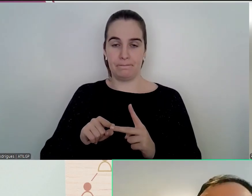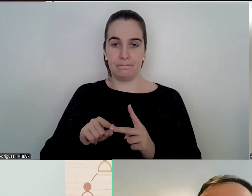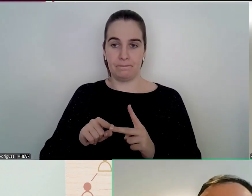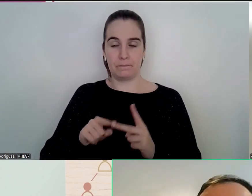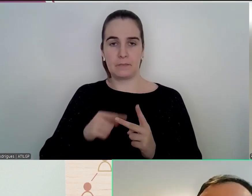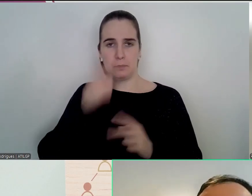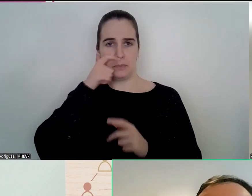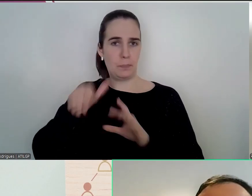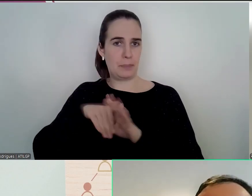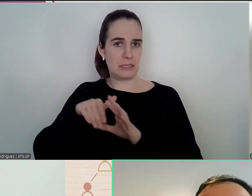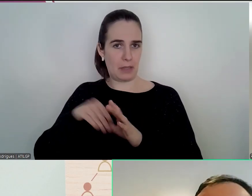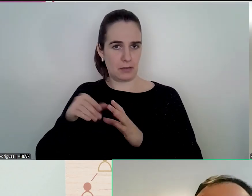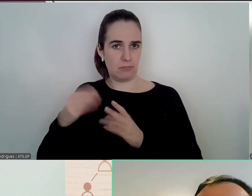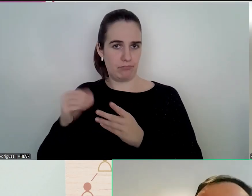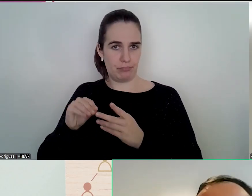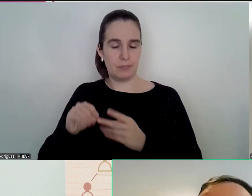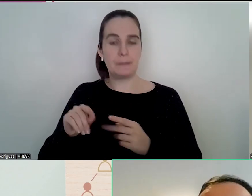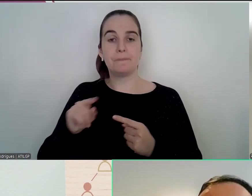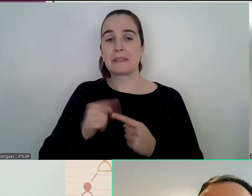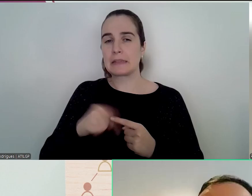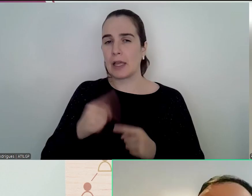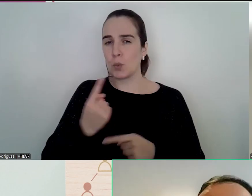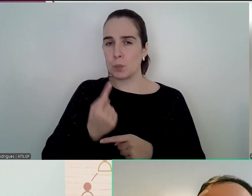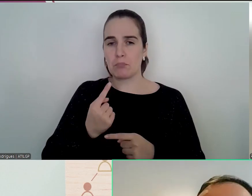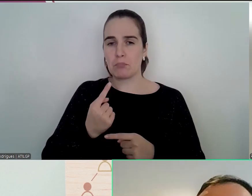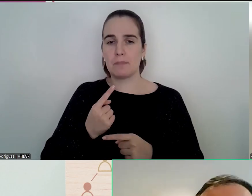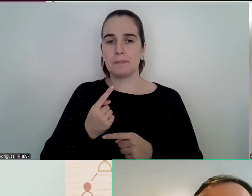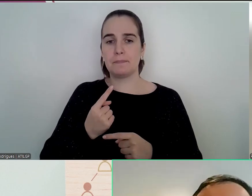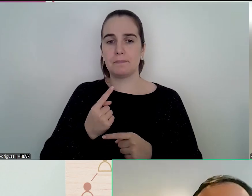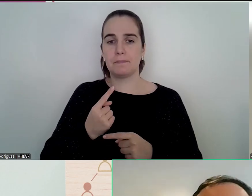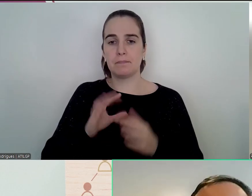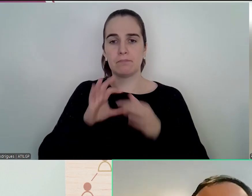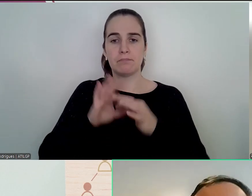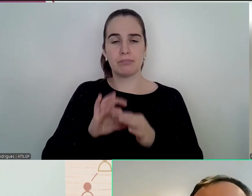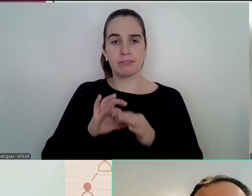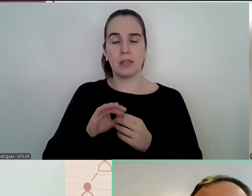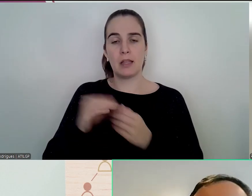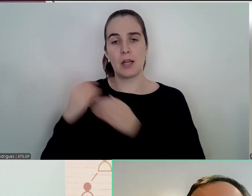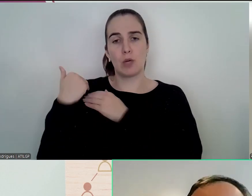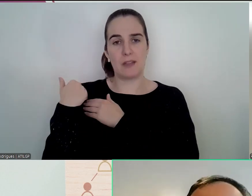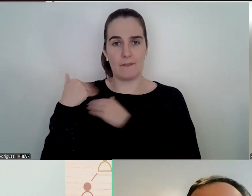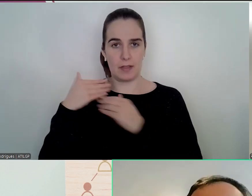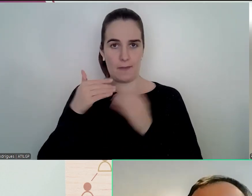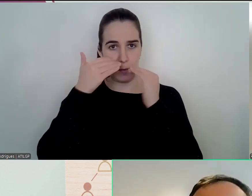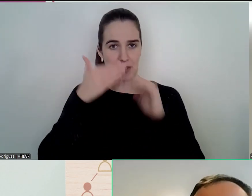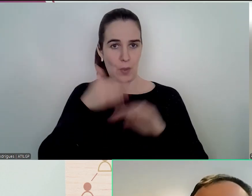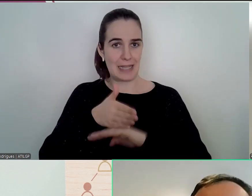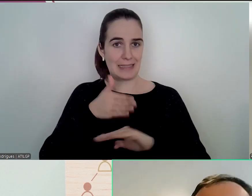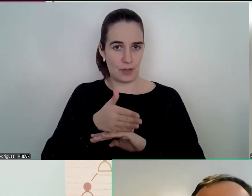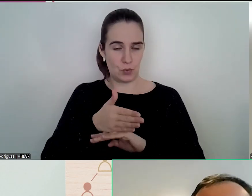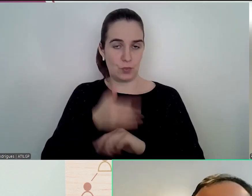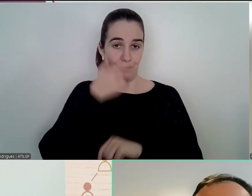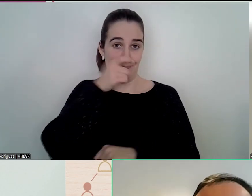pelos participantes. Há aqui uma questão que tem que ver com o responsável pelo acesso à informação, que é, enfim, uma